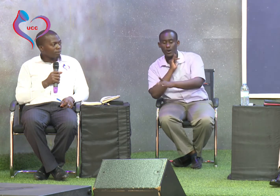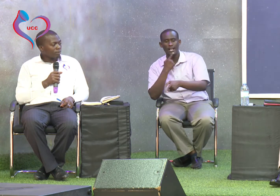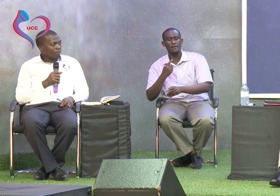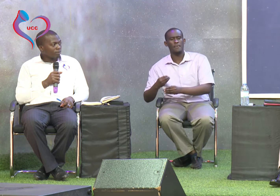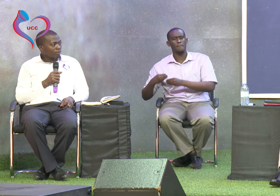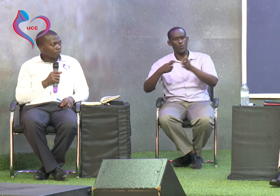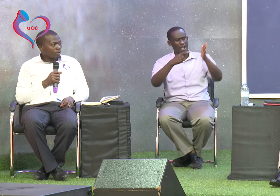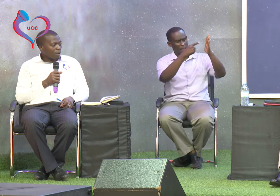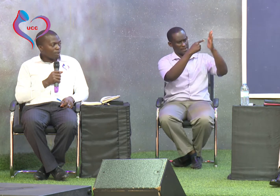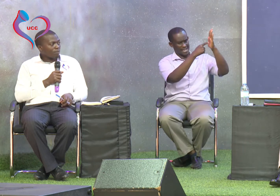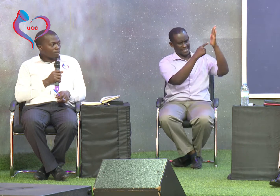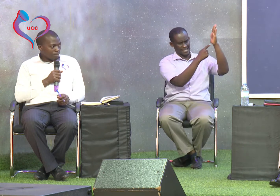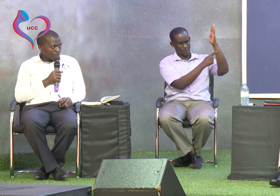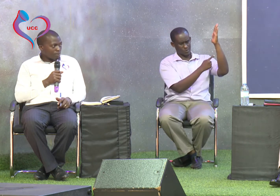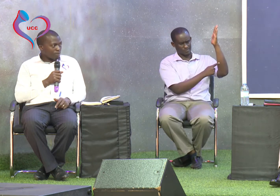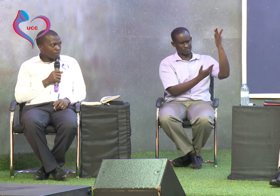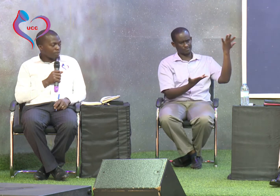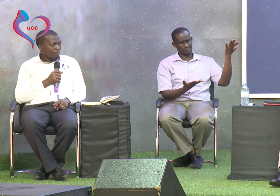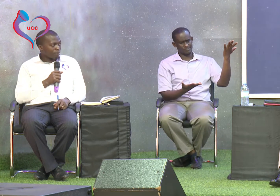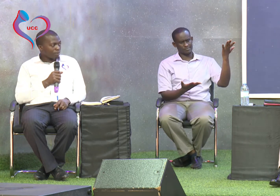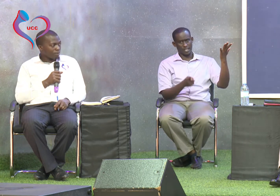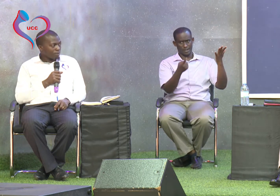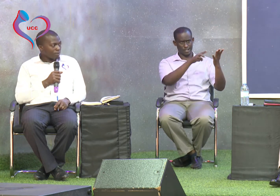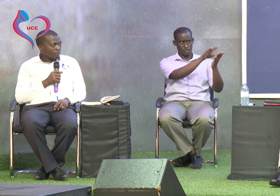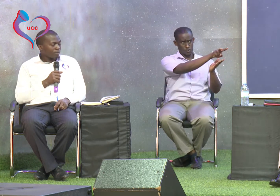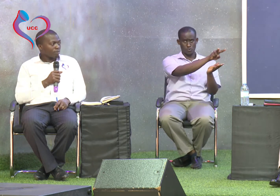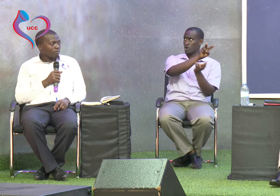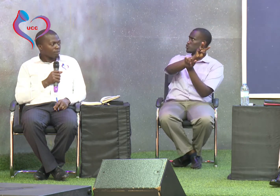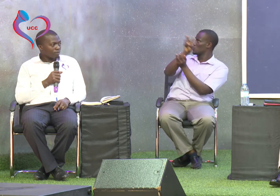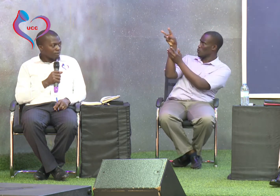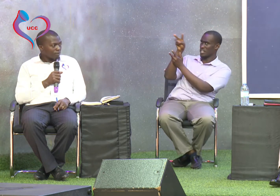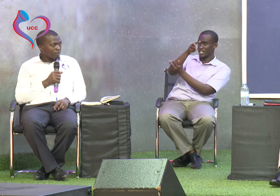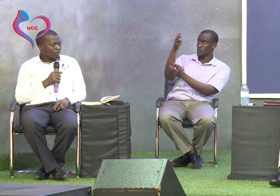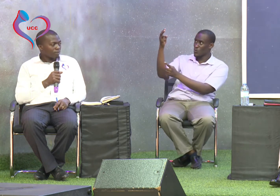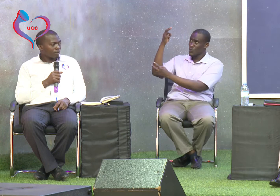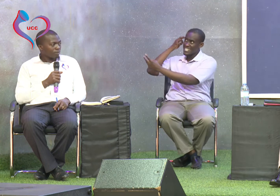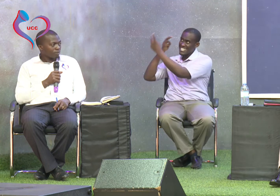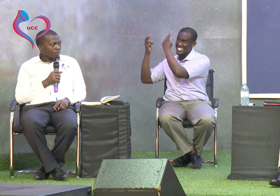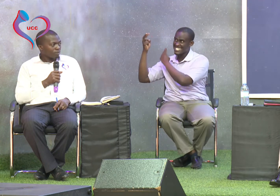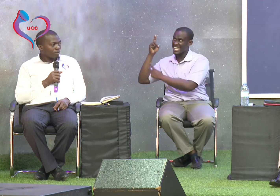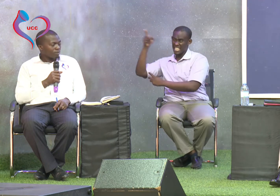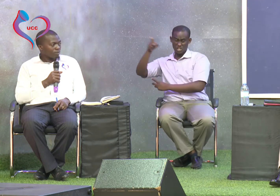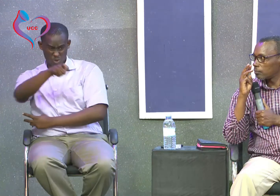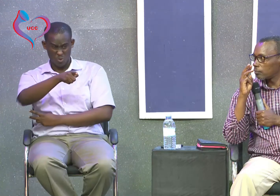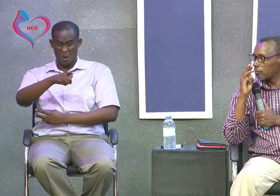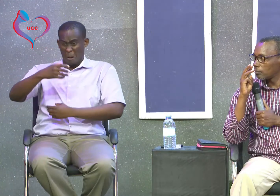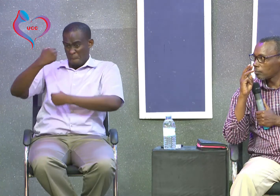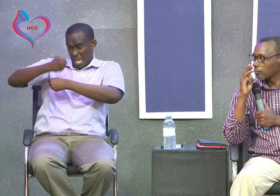ng'ono bye natambulirangako mutunuulire muwulirize